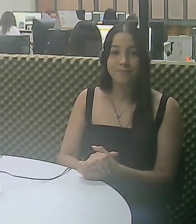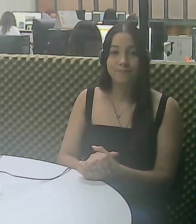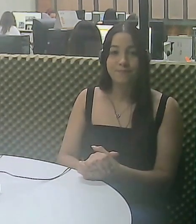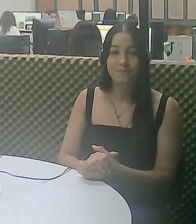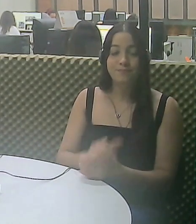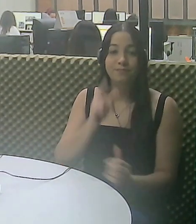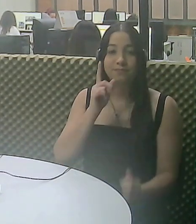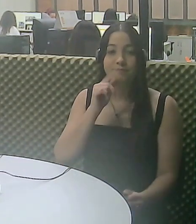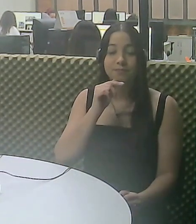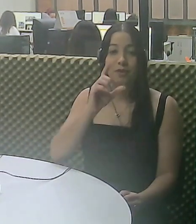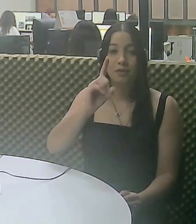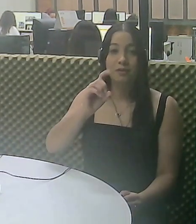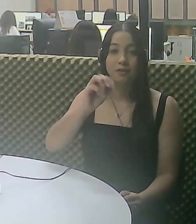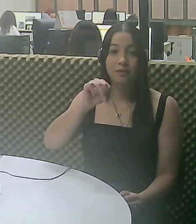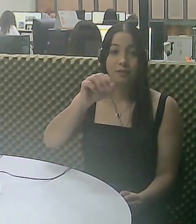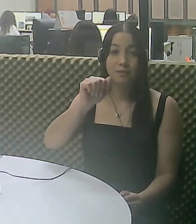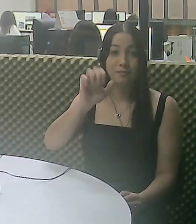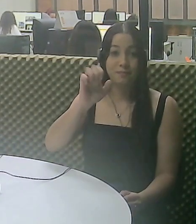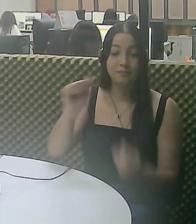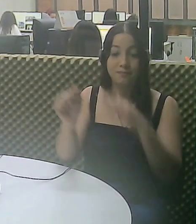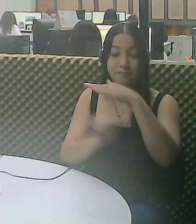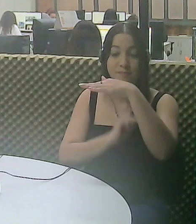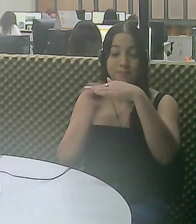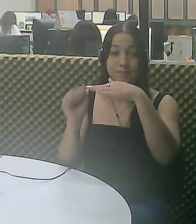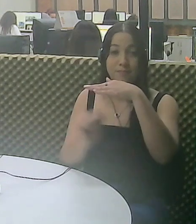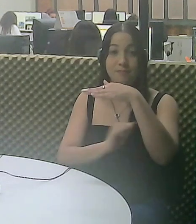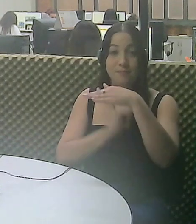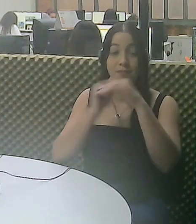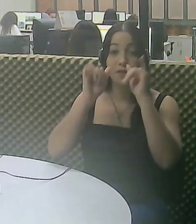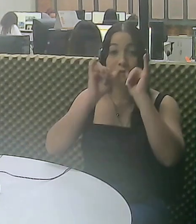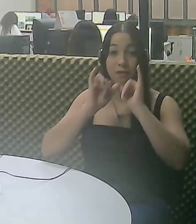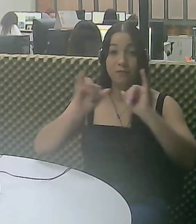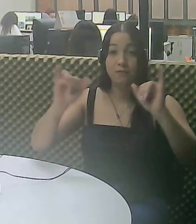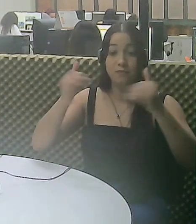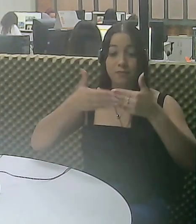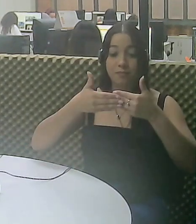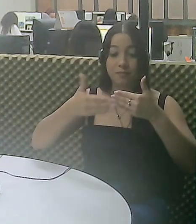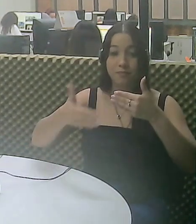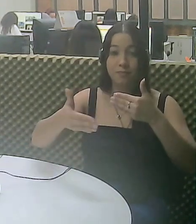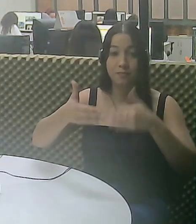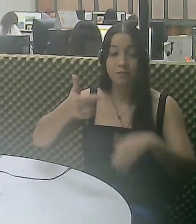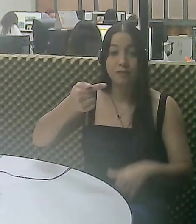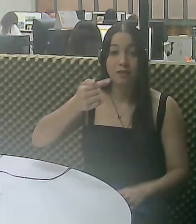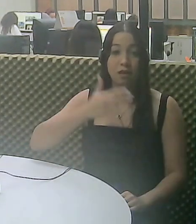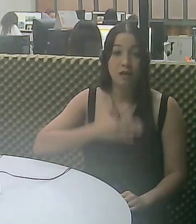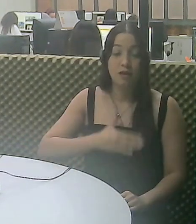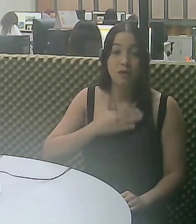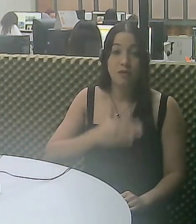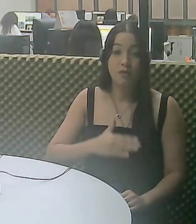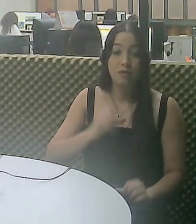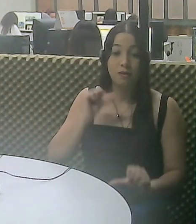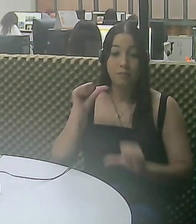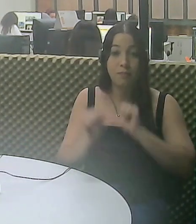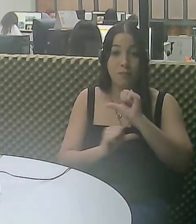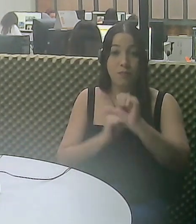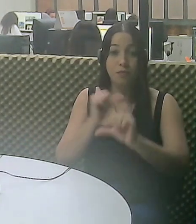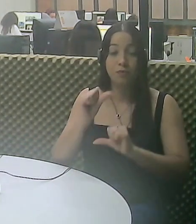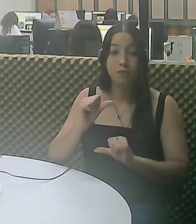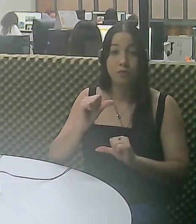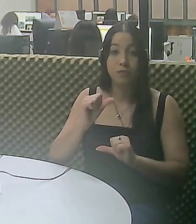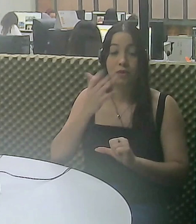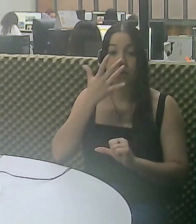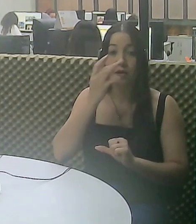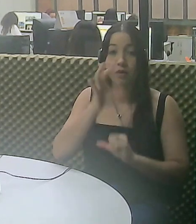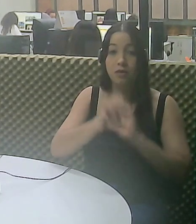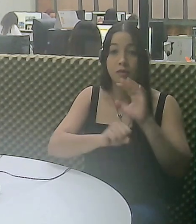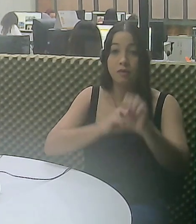O Departamento Municipal de Água e Esgoto, DEMAI, informa que a partir de 7 de agosto haverá mudanças nos dias da